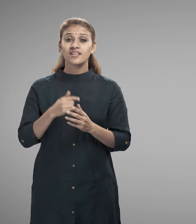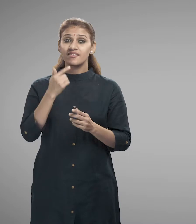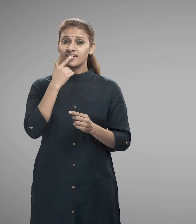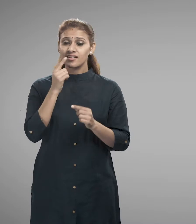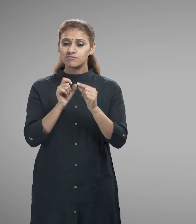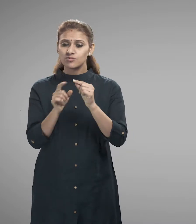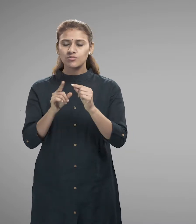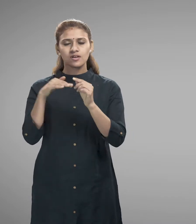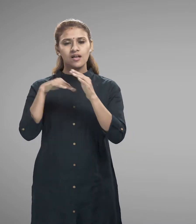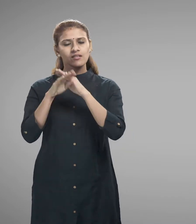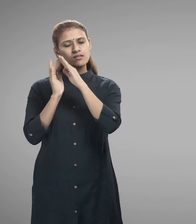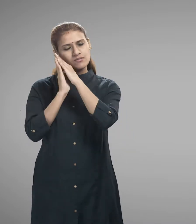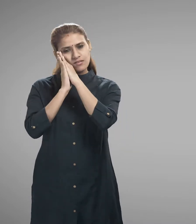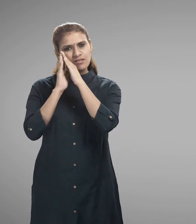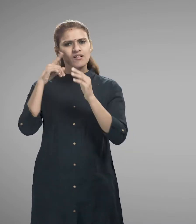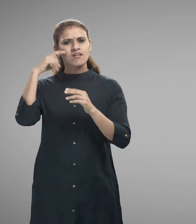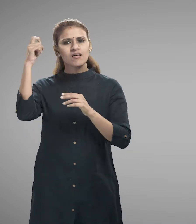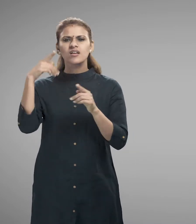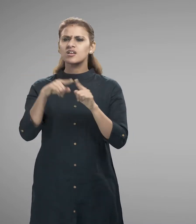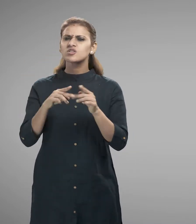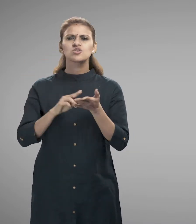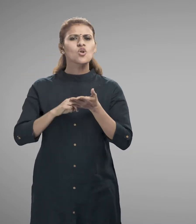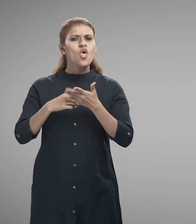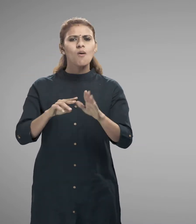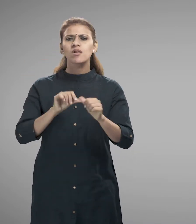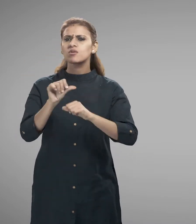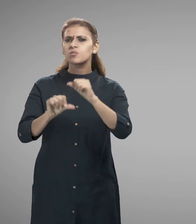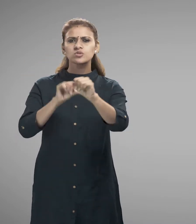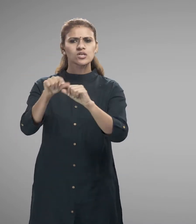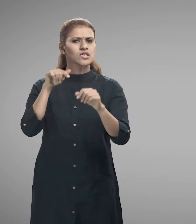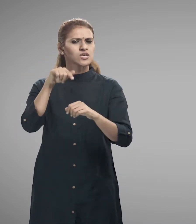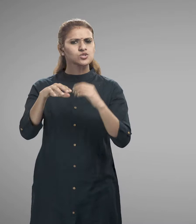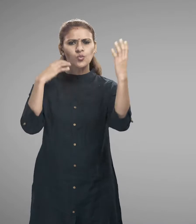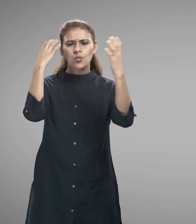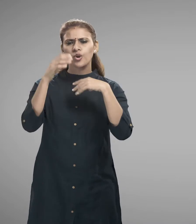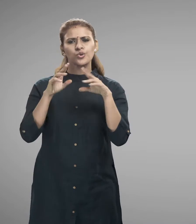स्वप्न दोष एक सामान्य प्रक्रिया होती है और इसमें चिंता करने की कोई बात नहीं होती।